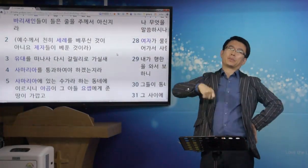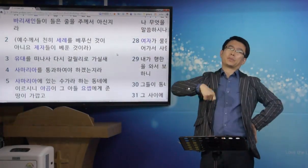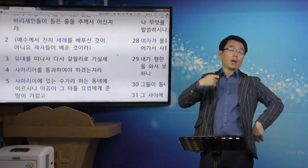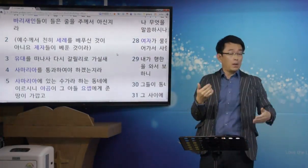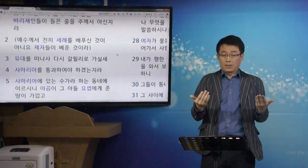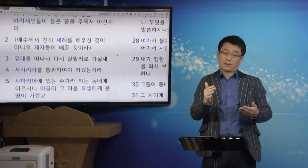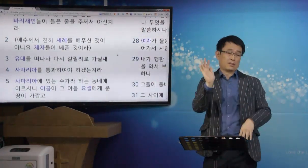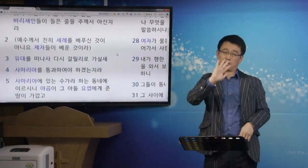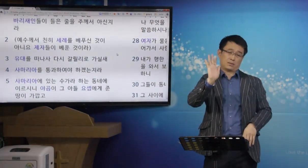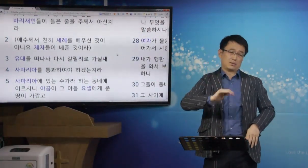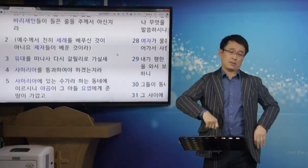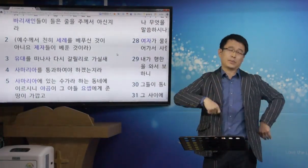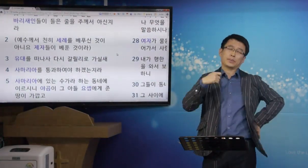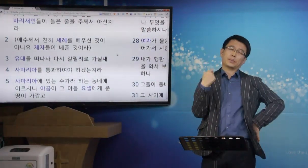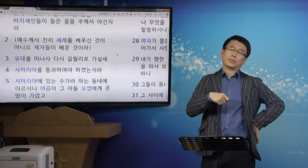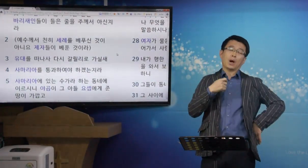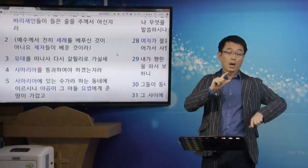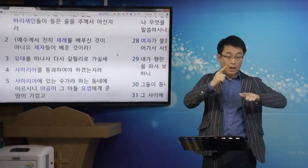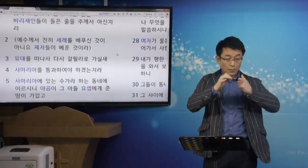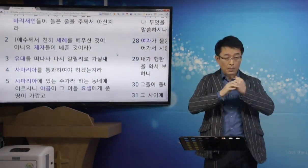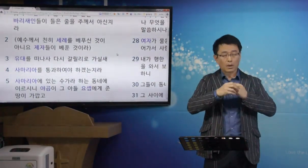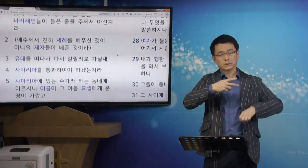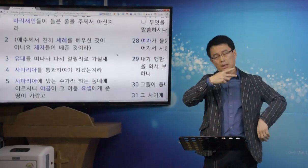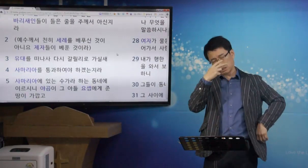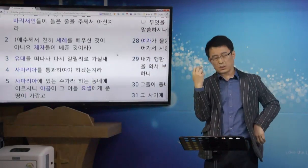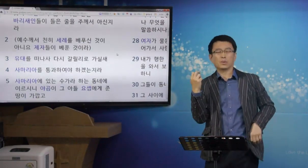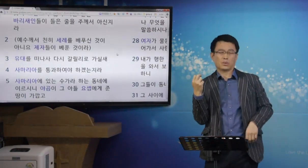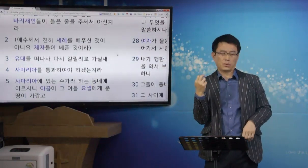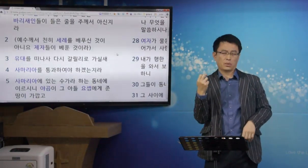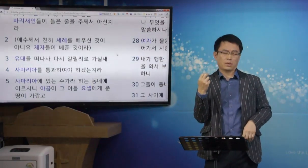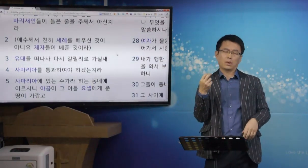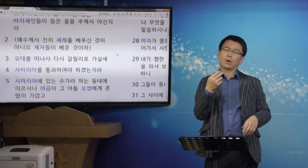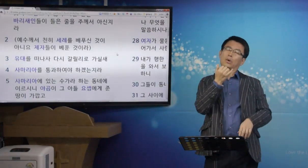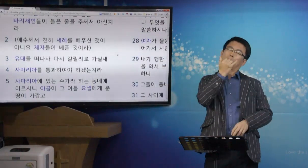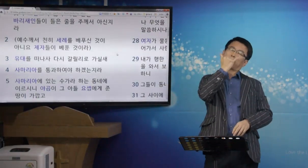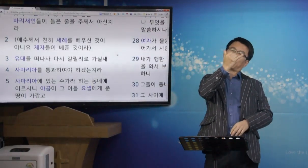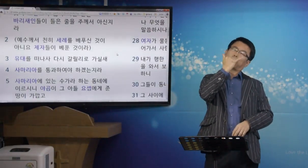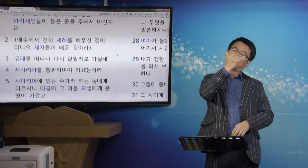시원하게 일하지 않고 부채질하면서 낮잠을 즐깁니다.